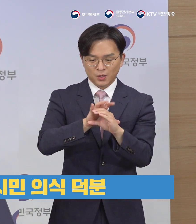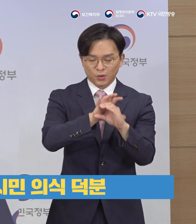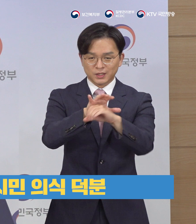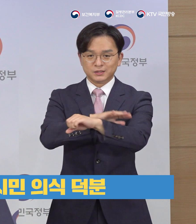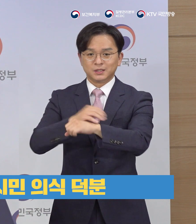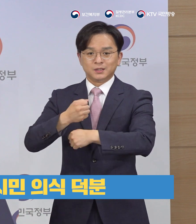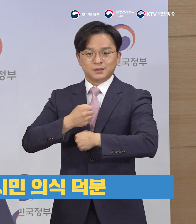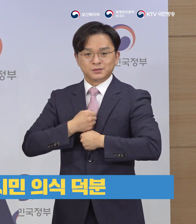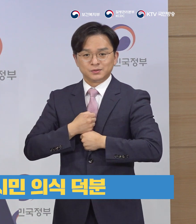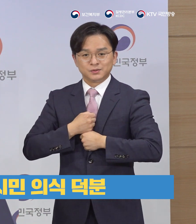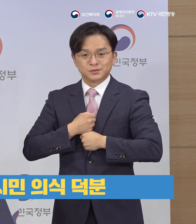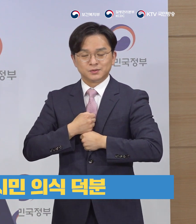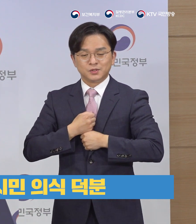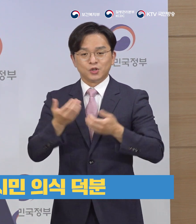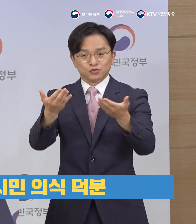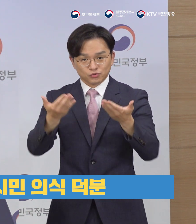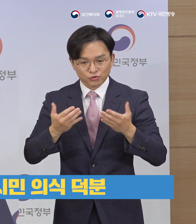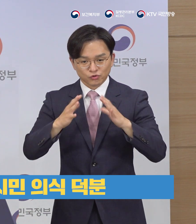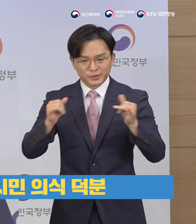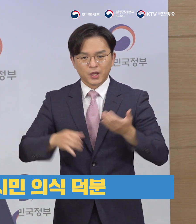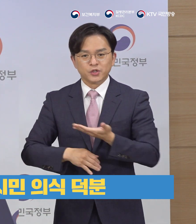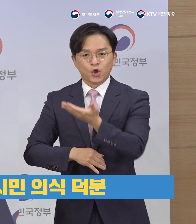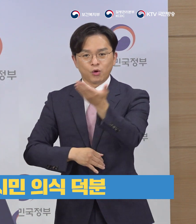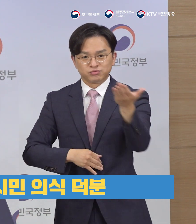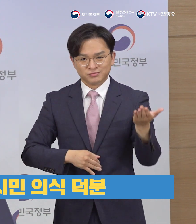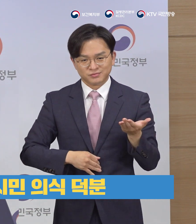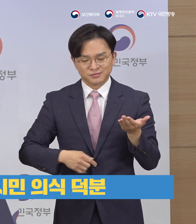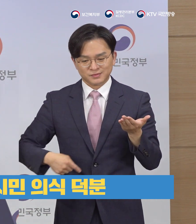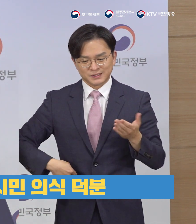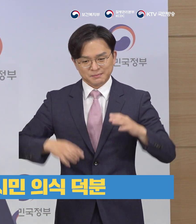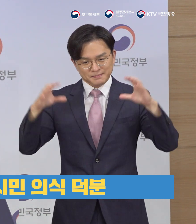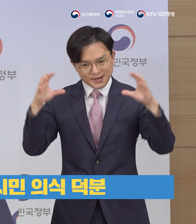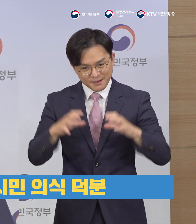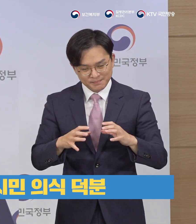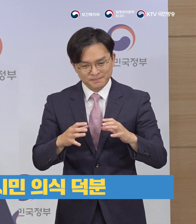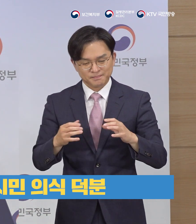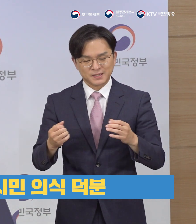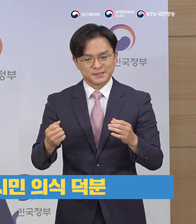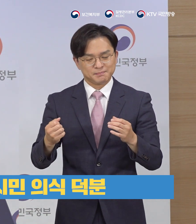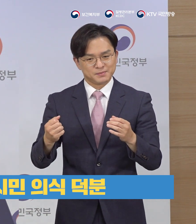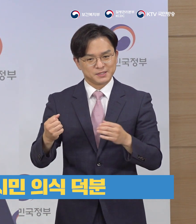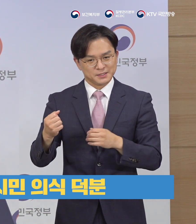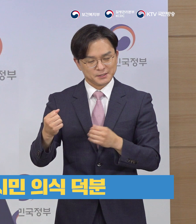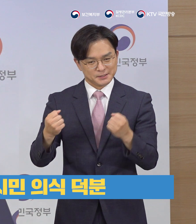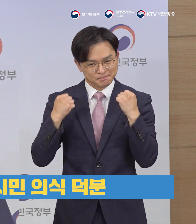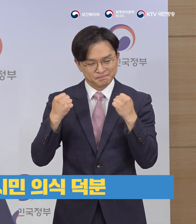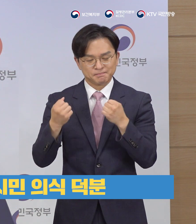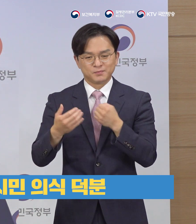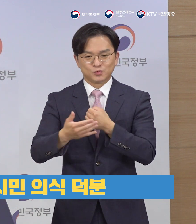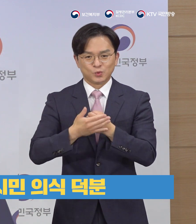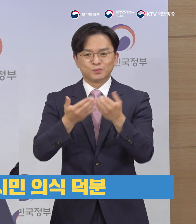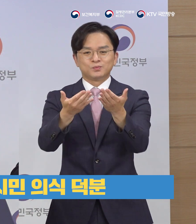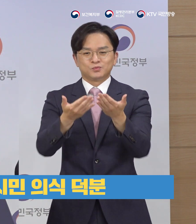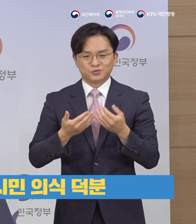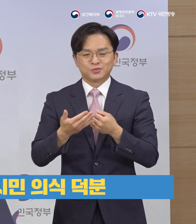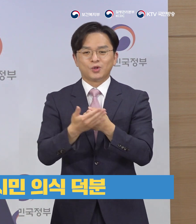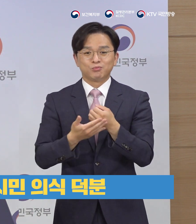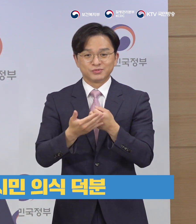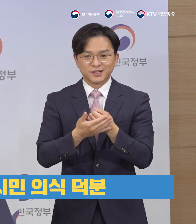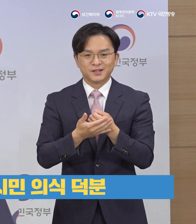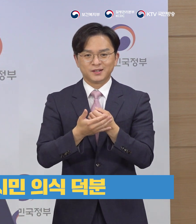속에서의 방역 노력을 실천해 주고 계신 국민 여러분들의 힘으로 우리는 여기까지 올 수 있었습니다.